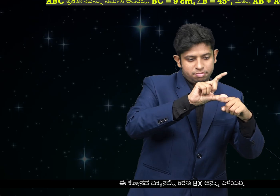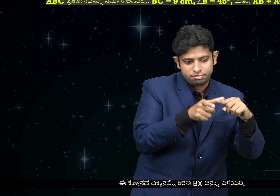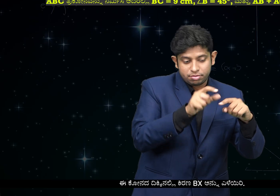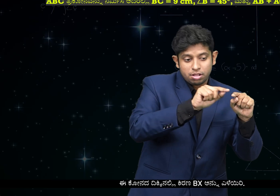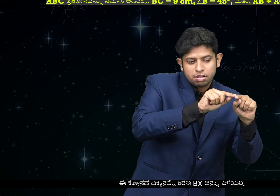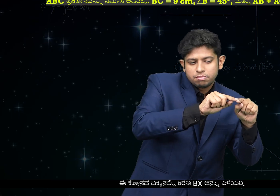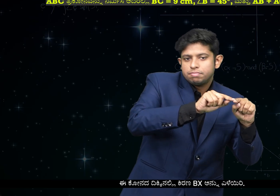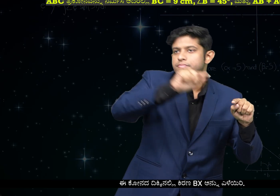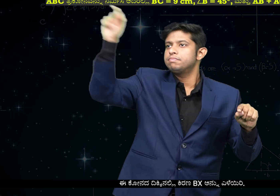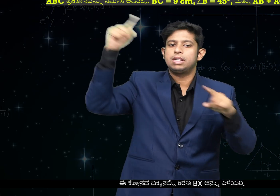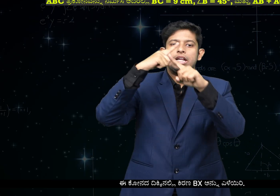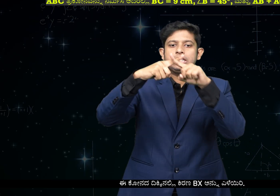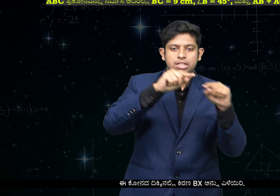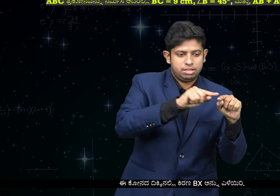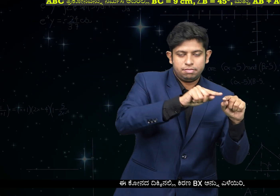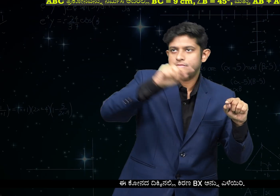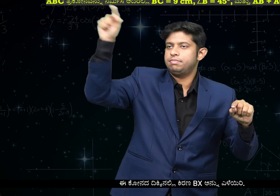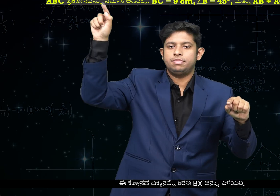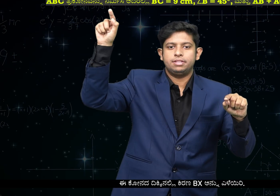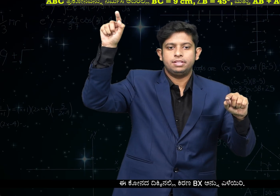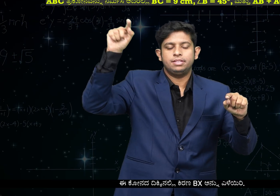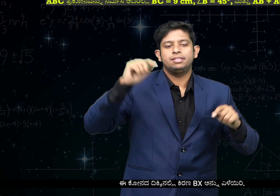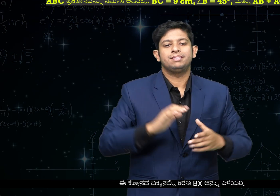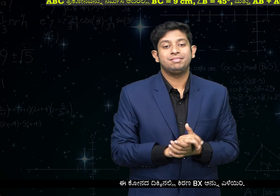ಕೋನದ ದಿಕ್ಕಿನಲ್ಲಿ ಕಿರಣ BX ಅನ್ನು ಎಳೆಯಿರಿ.